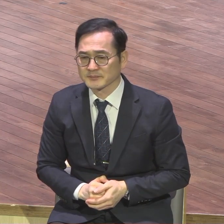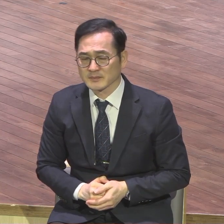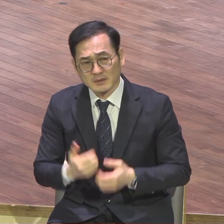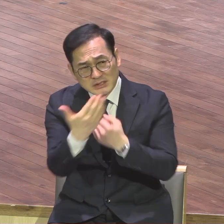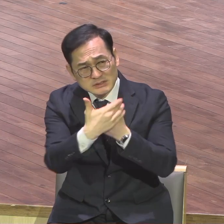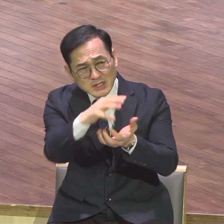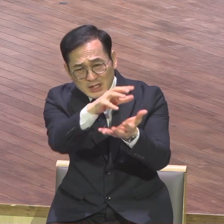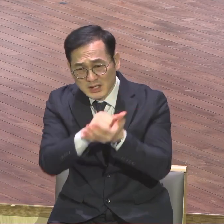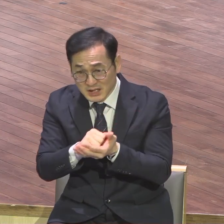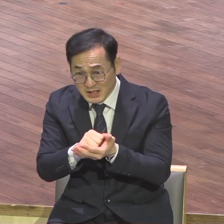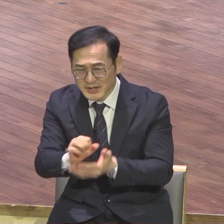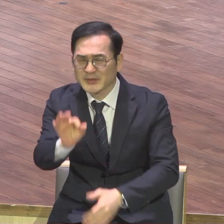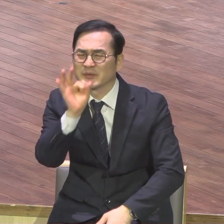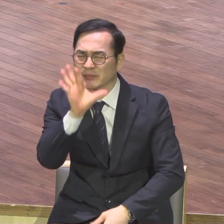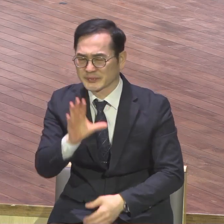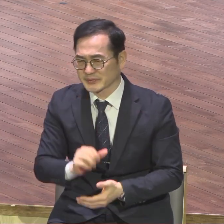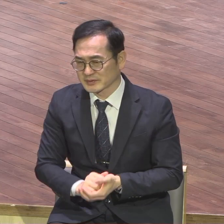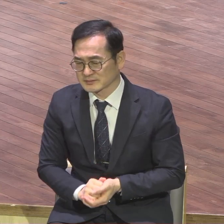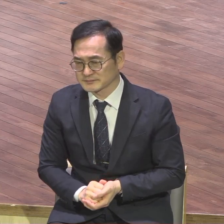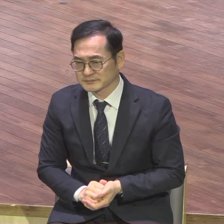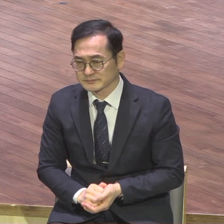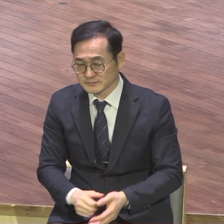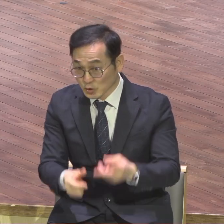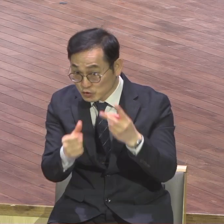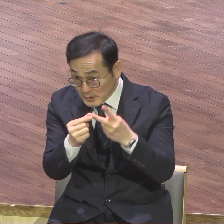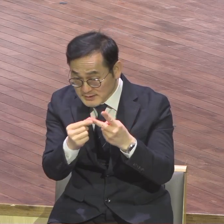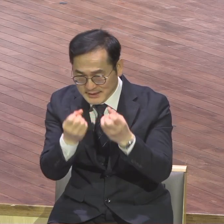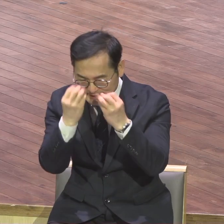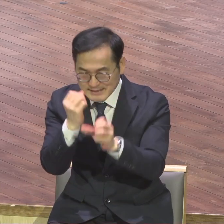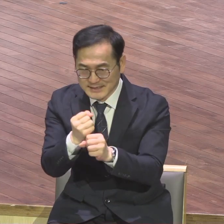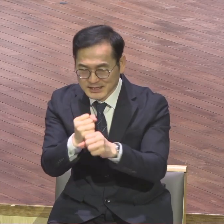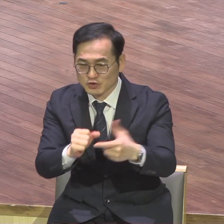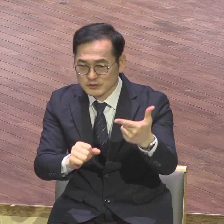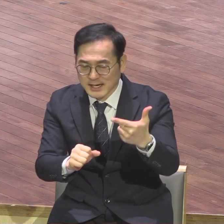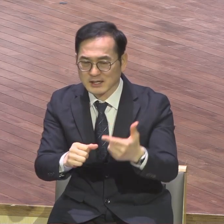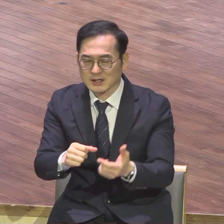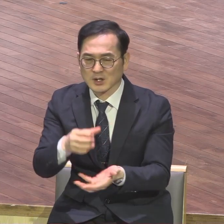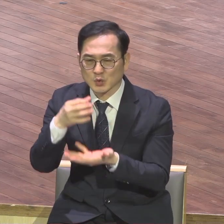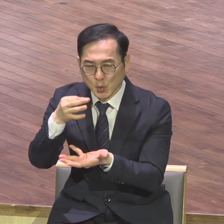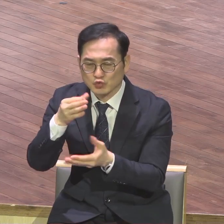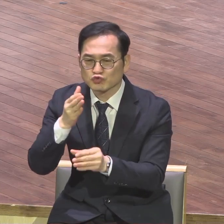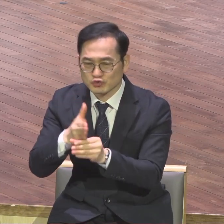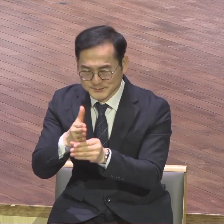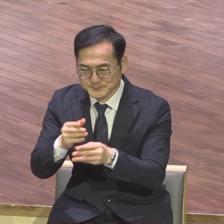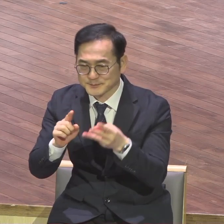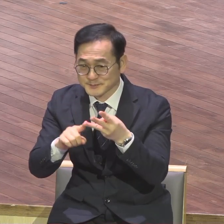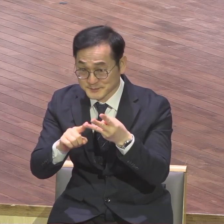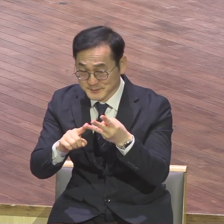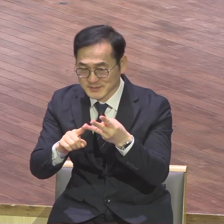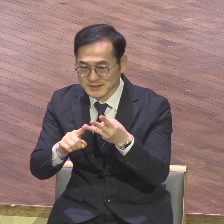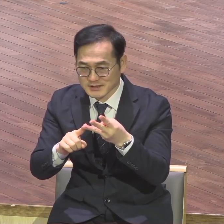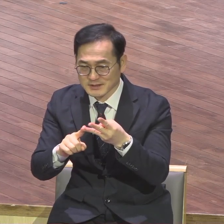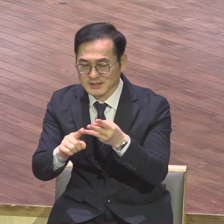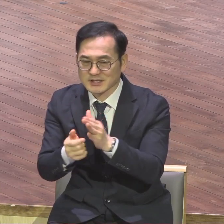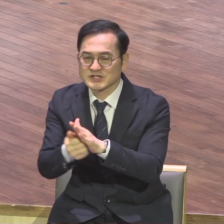또 창세기 6장의 물질 중심, 창세기 11장의 세상 성공 중심, 이거